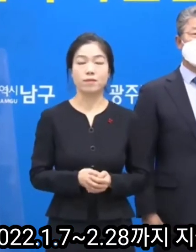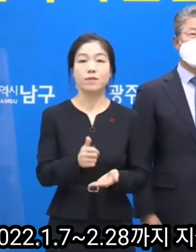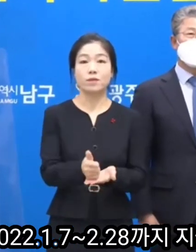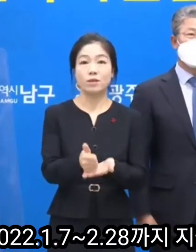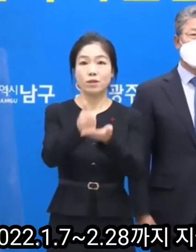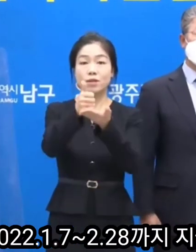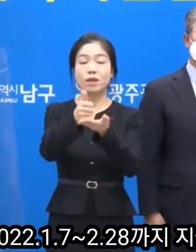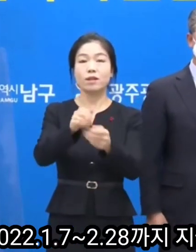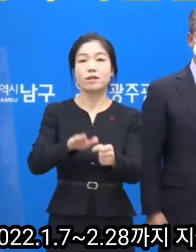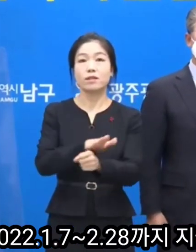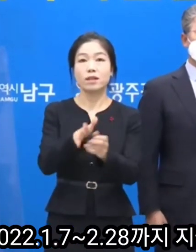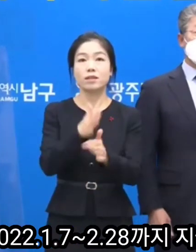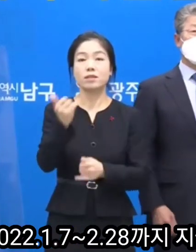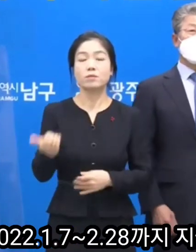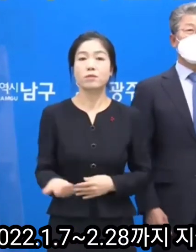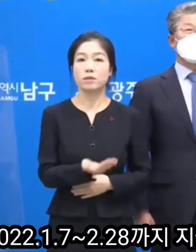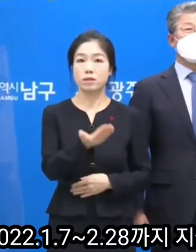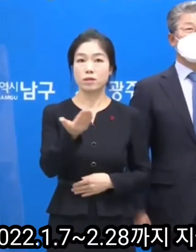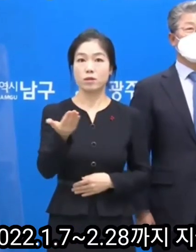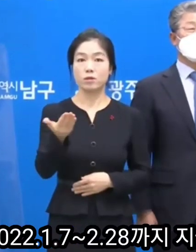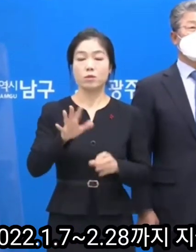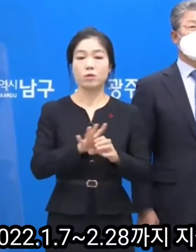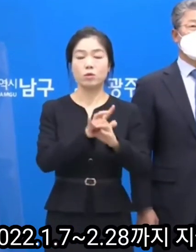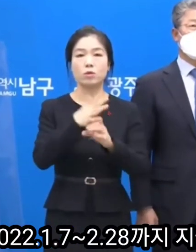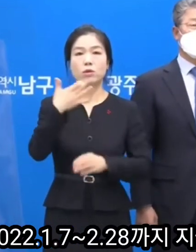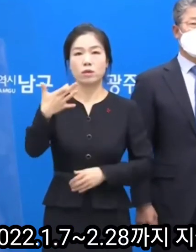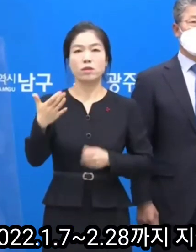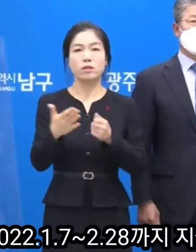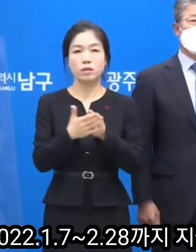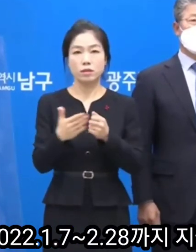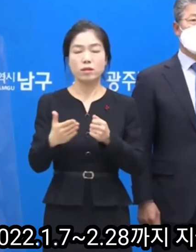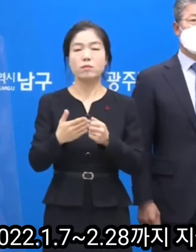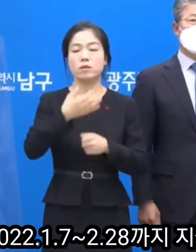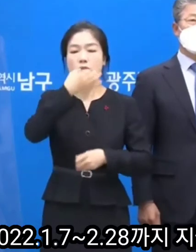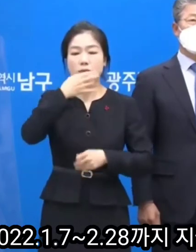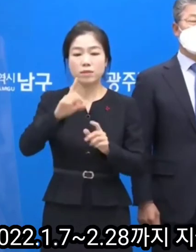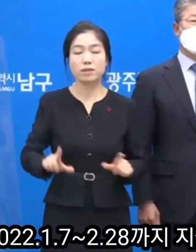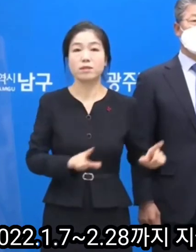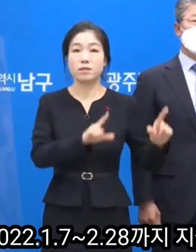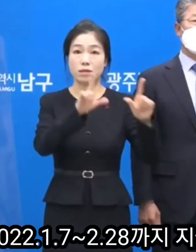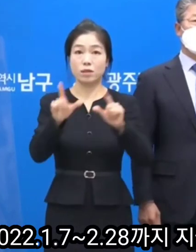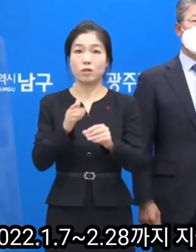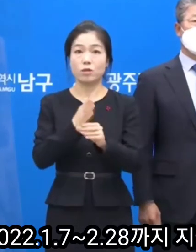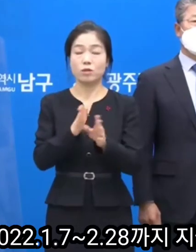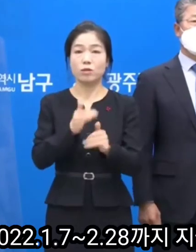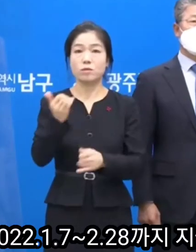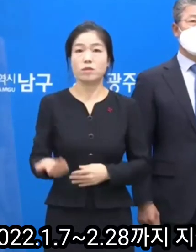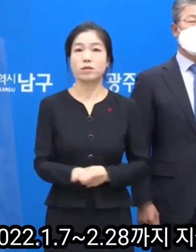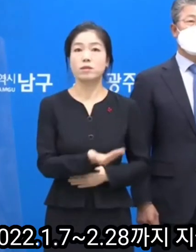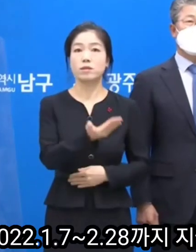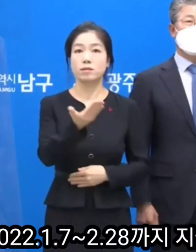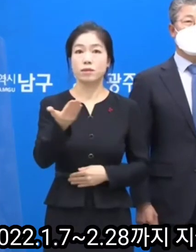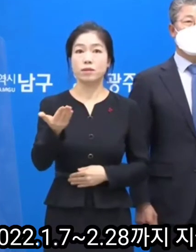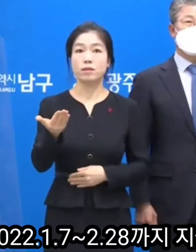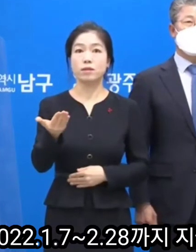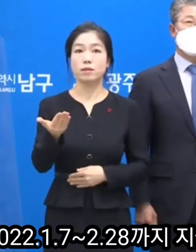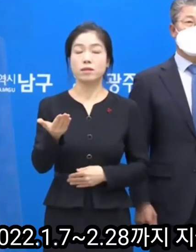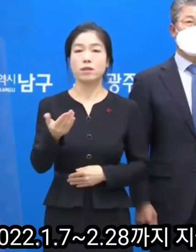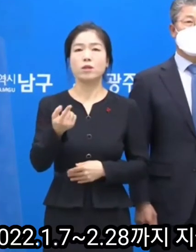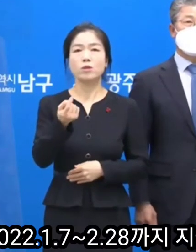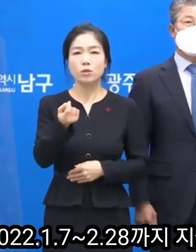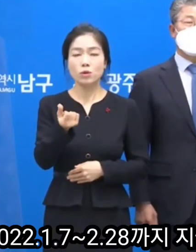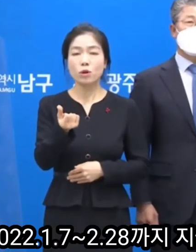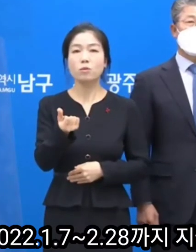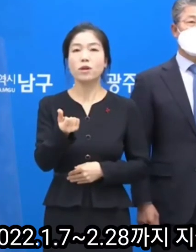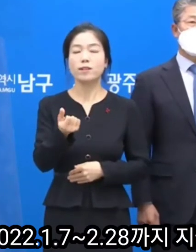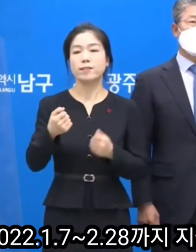존경하고 사랑하는 시민 여러분, 코로나19로 힘든 나날을 보내고 계시는 시민 여러분께